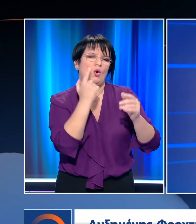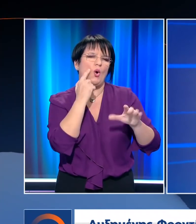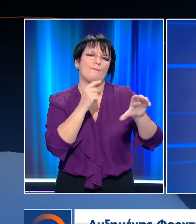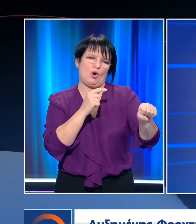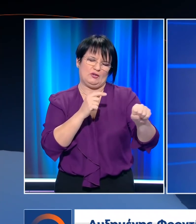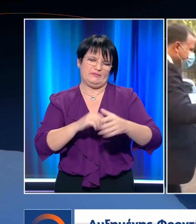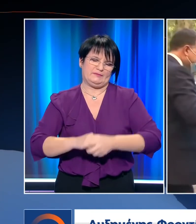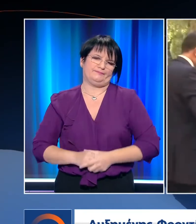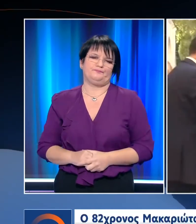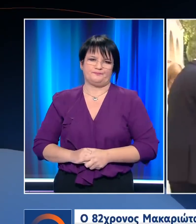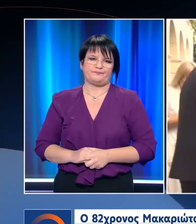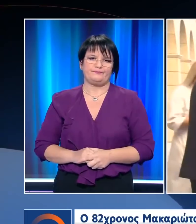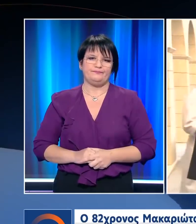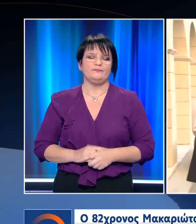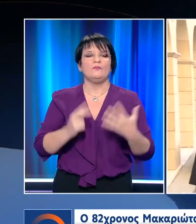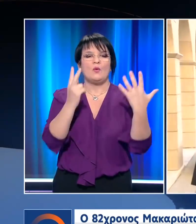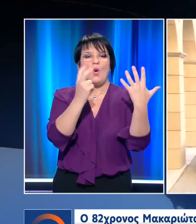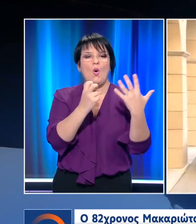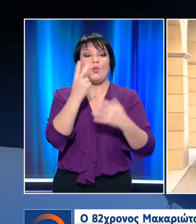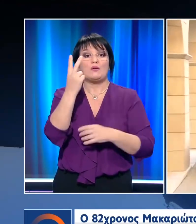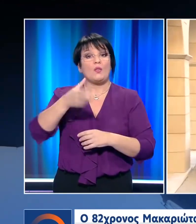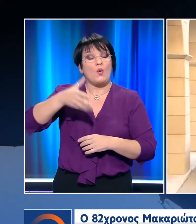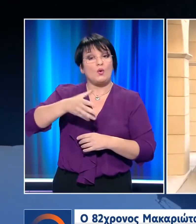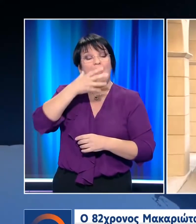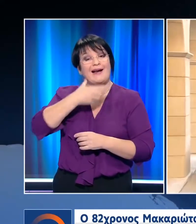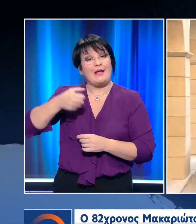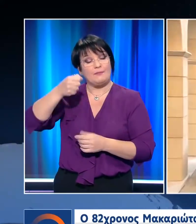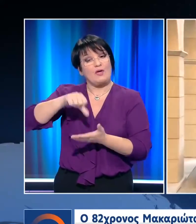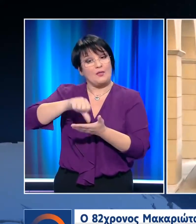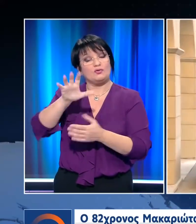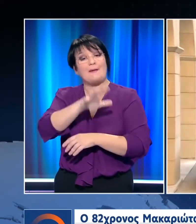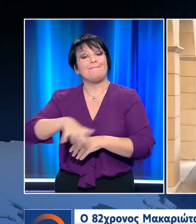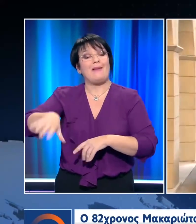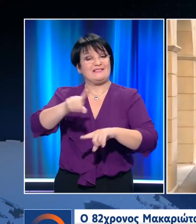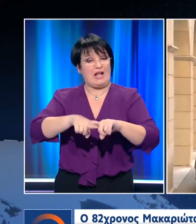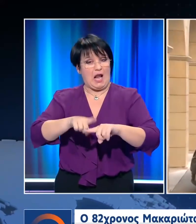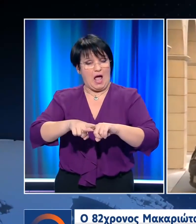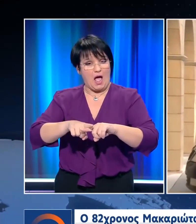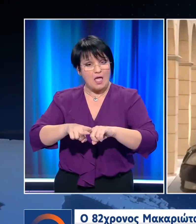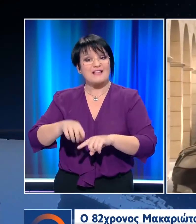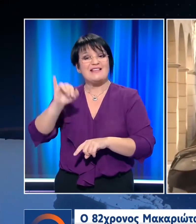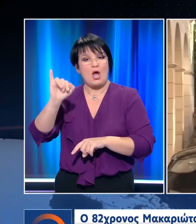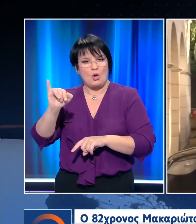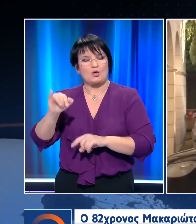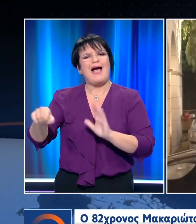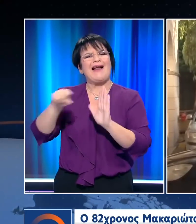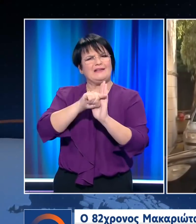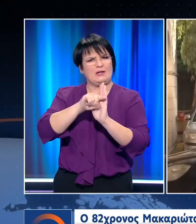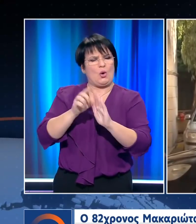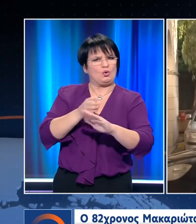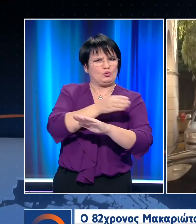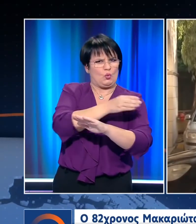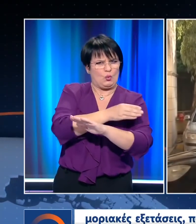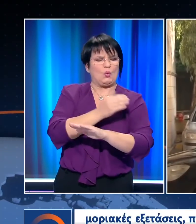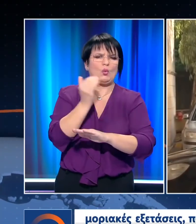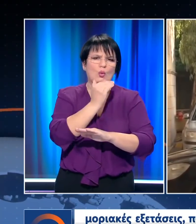λόγους. Ο 82χρονος μακαριότατος Αρχιεπίσκοπος Αθηνών και Πάσης Ελλάδος Ιερώνυμος είχε διαγνωστεί αρνητικός τόσο στις ταχύες όσο